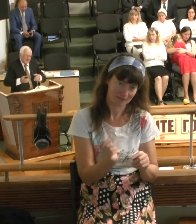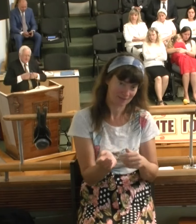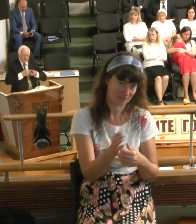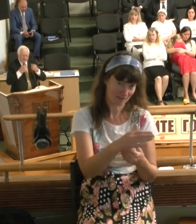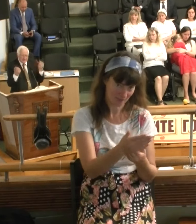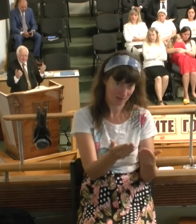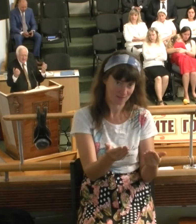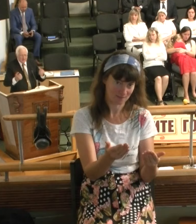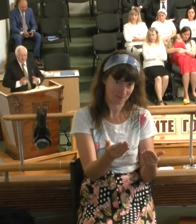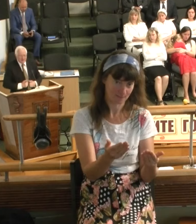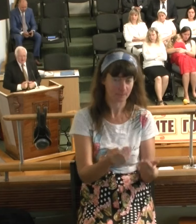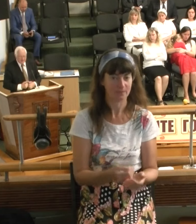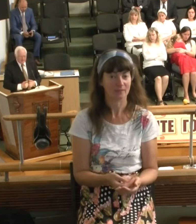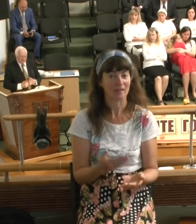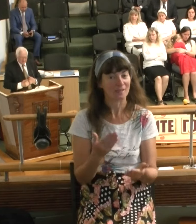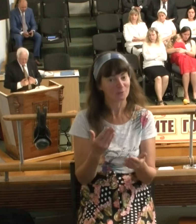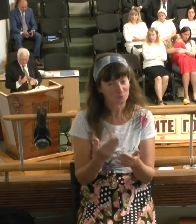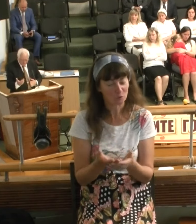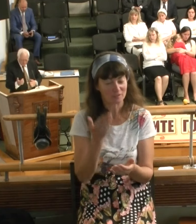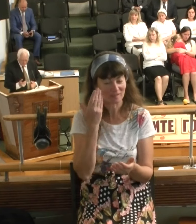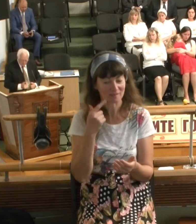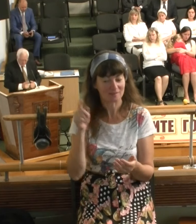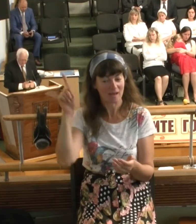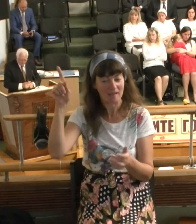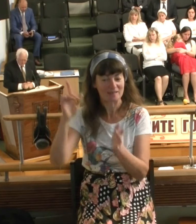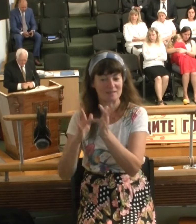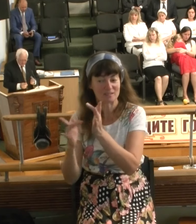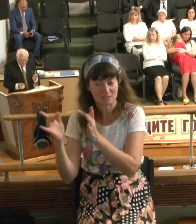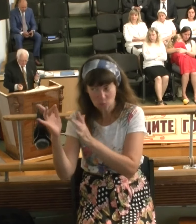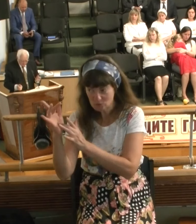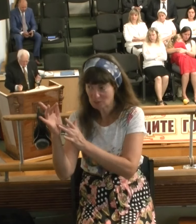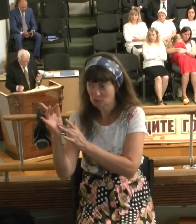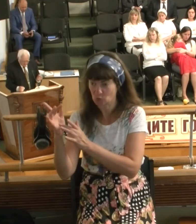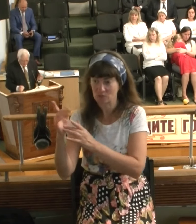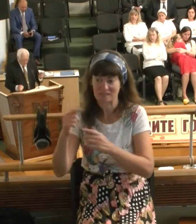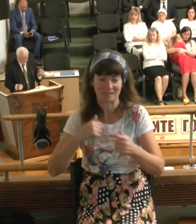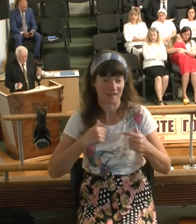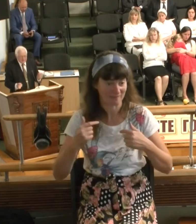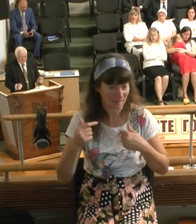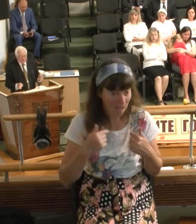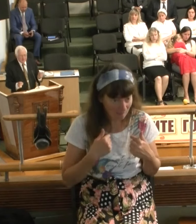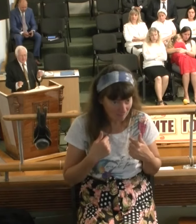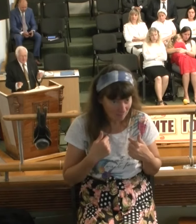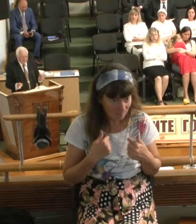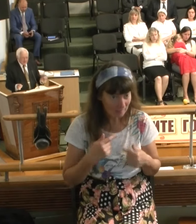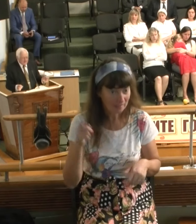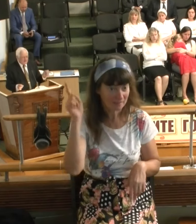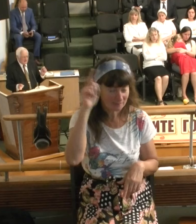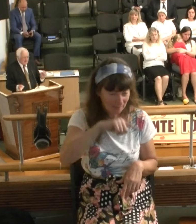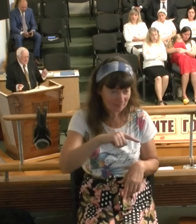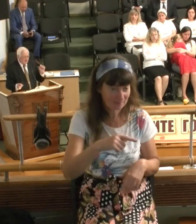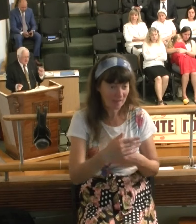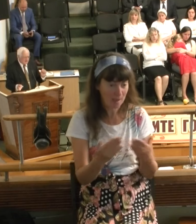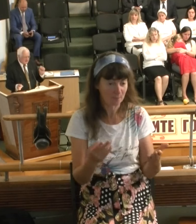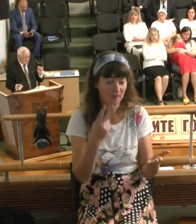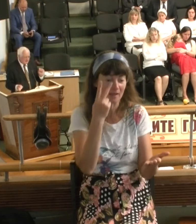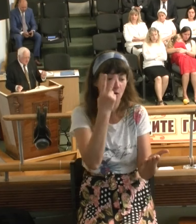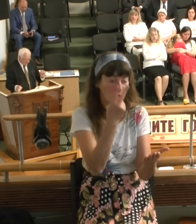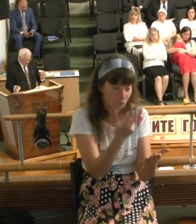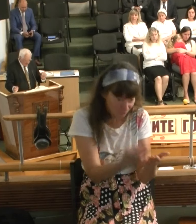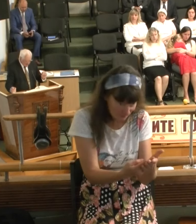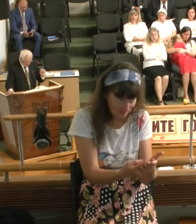страдал, проявился Его характер. Именно тогда. И у вас должны быть чувствования, какие во